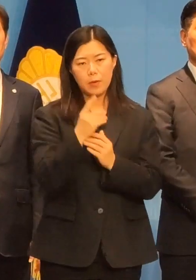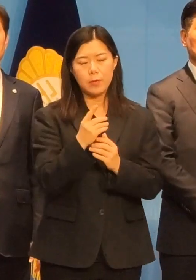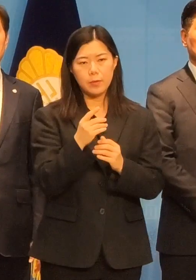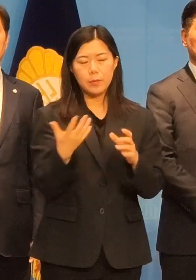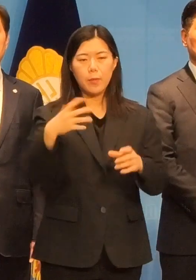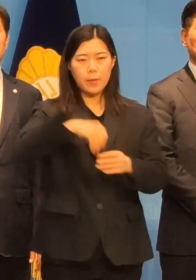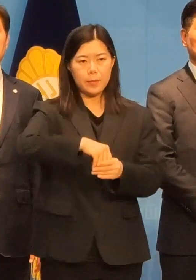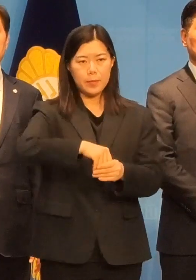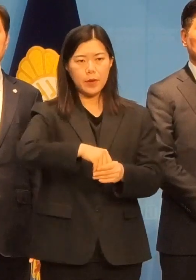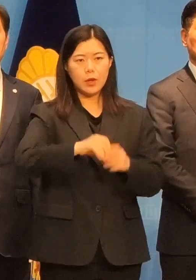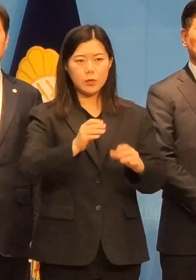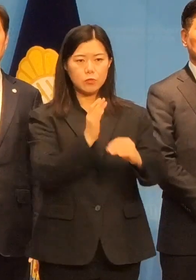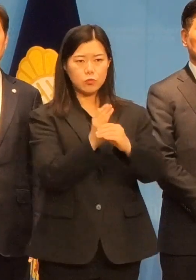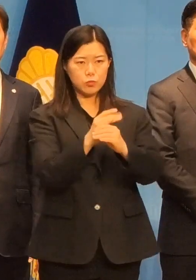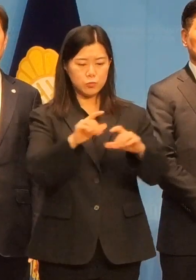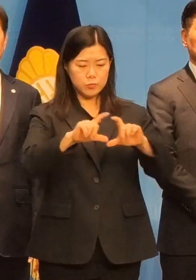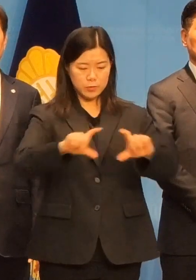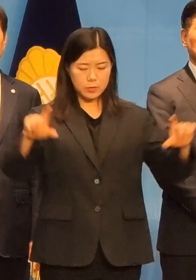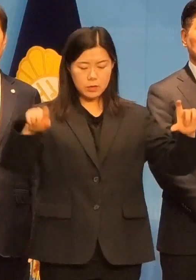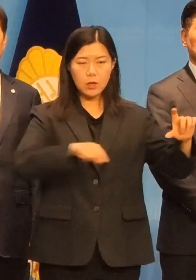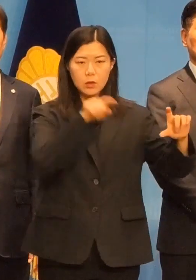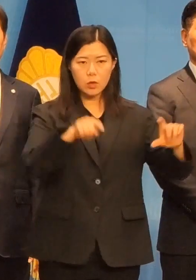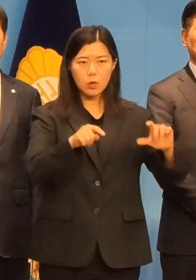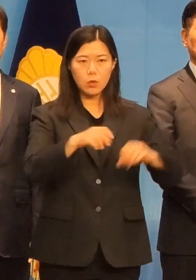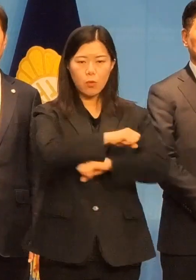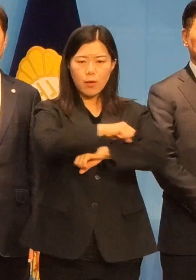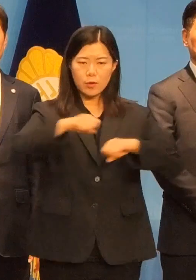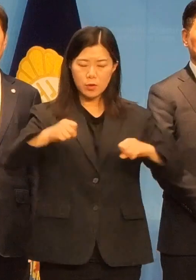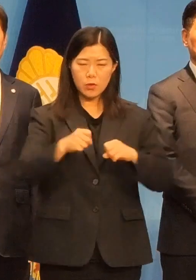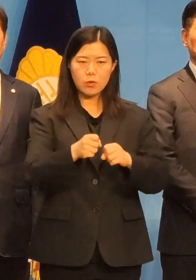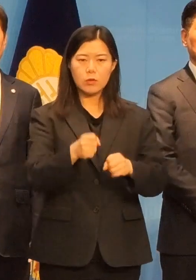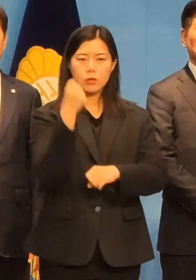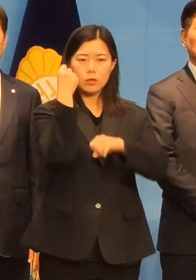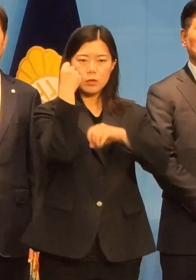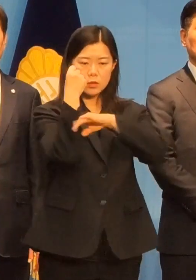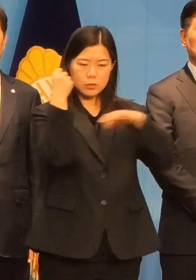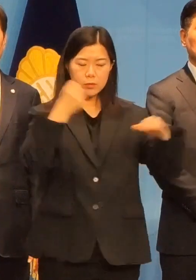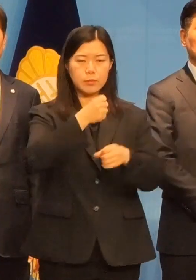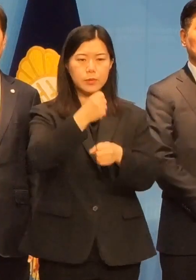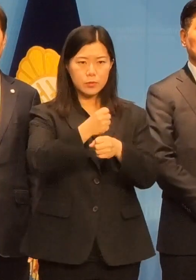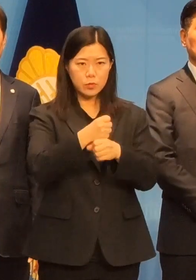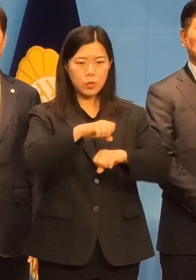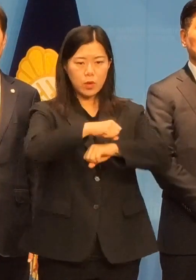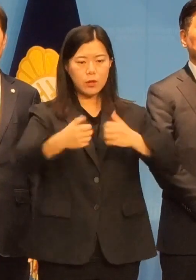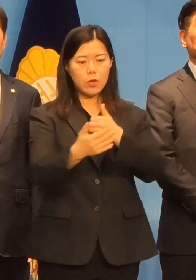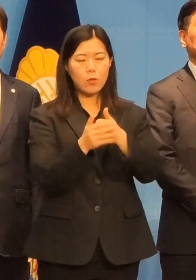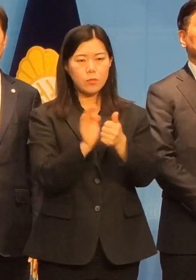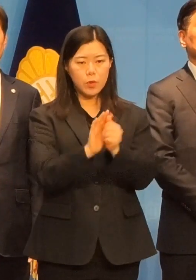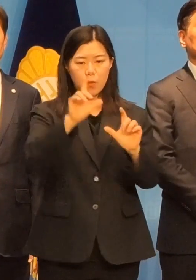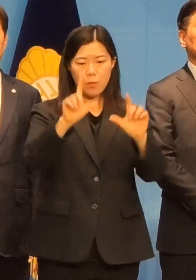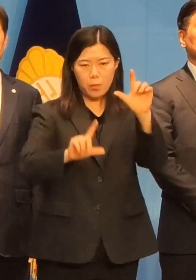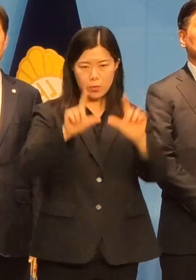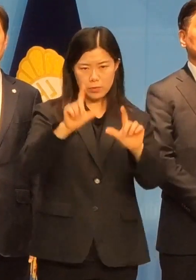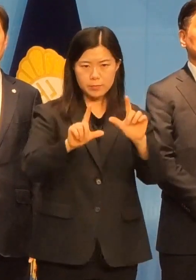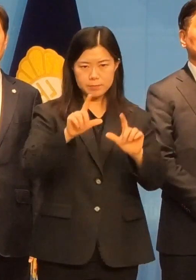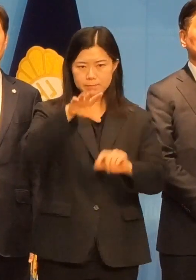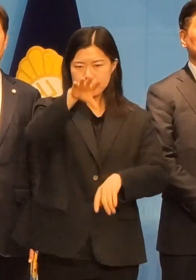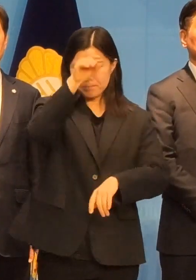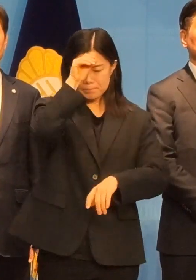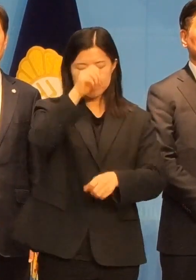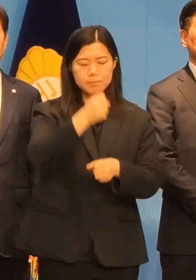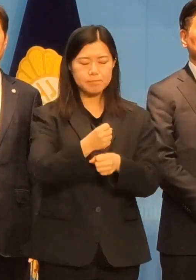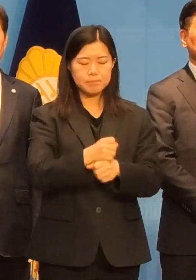초광역 협력의 기반을 마련해 새로운 성장 동력이 될 광역 협력의 모범적 모델을